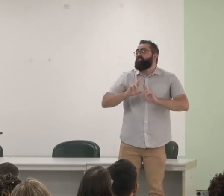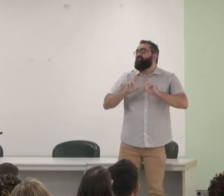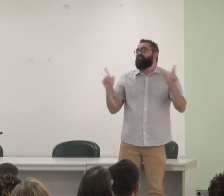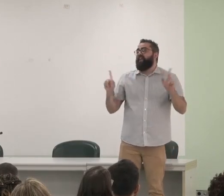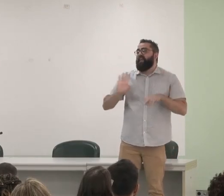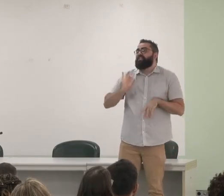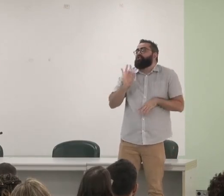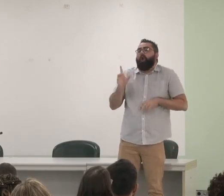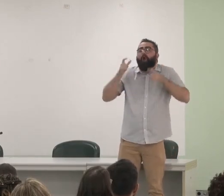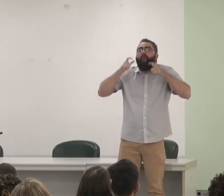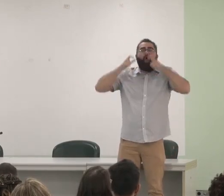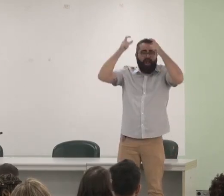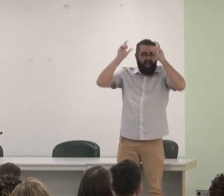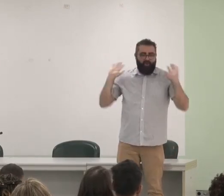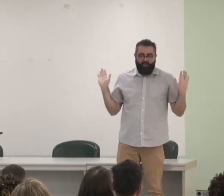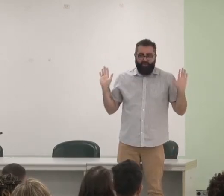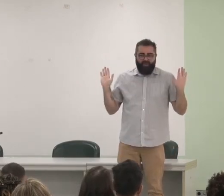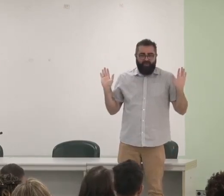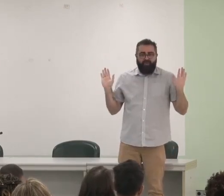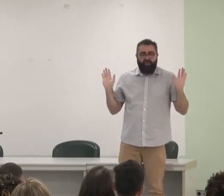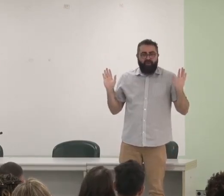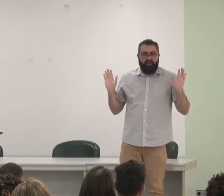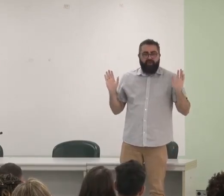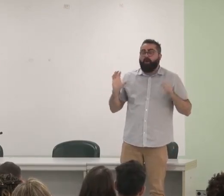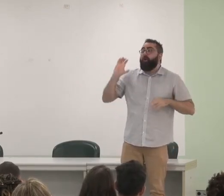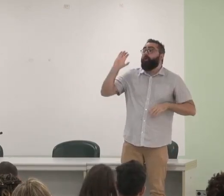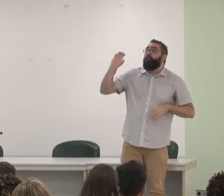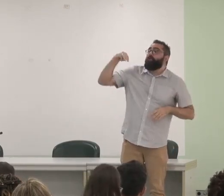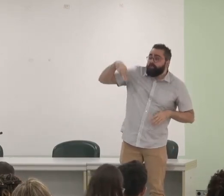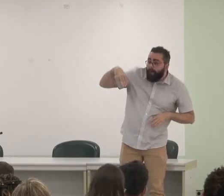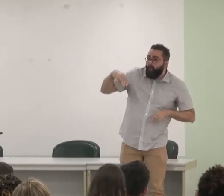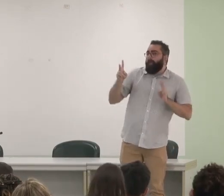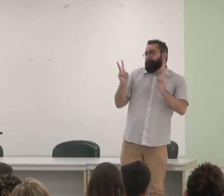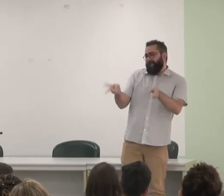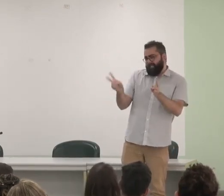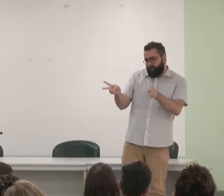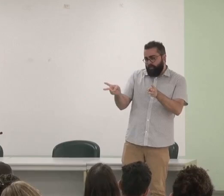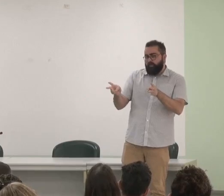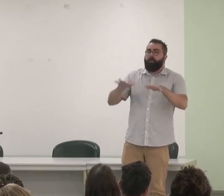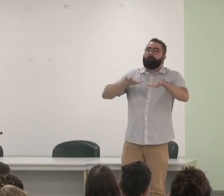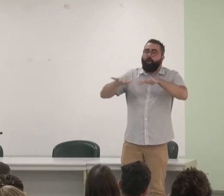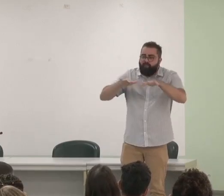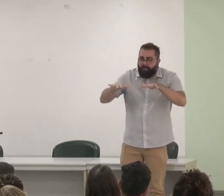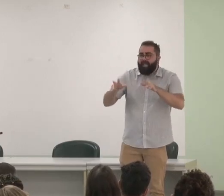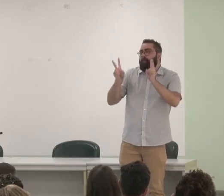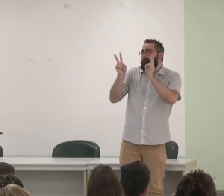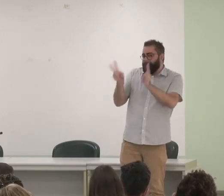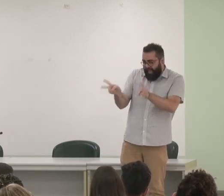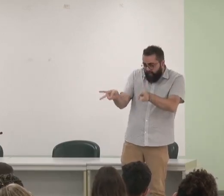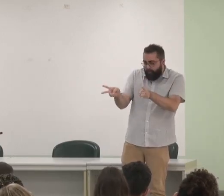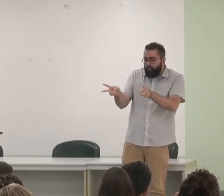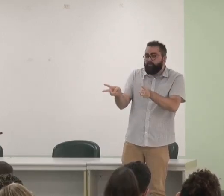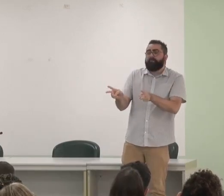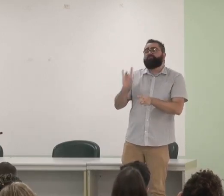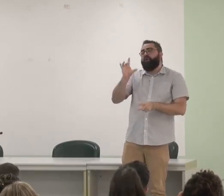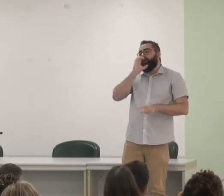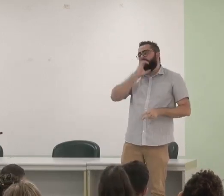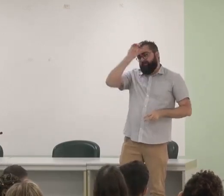A única diferença é onde essa palavra é realizada. A mesma configuração, ao mesmo formato de mão,